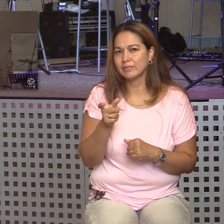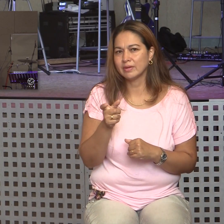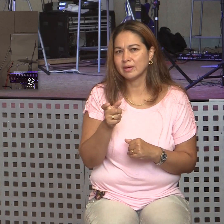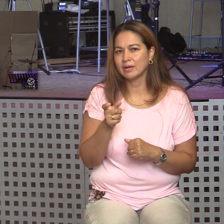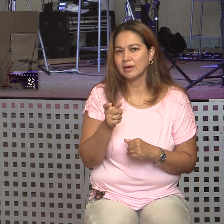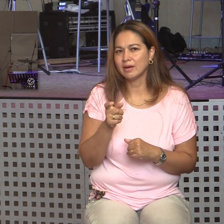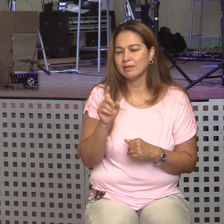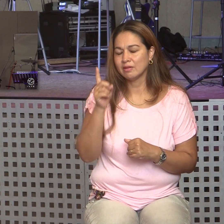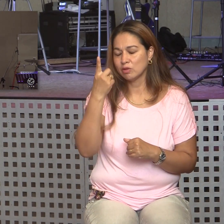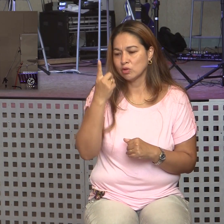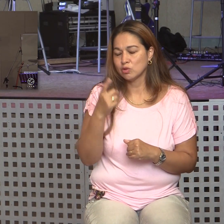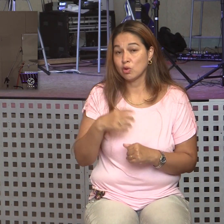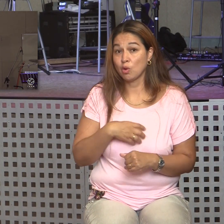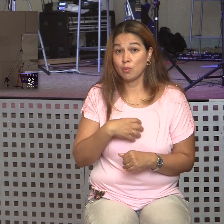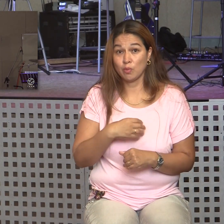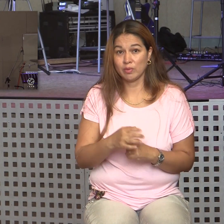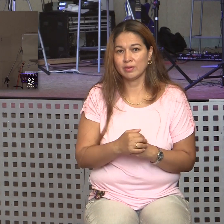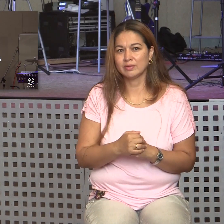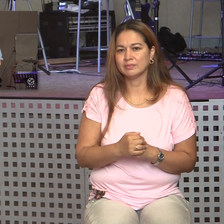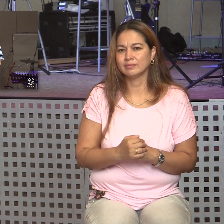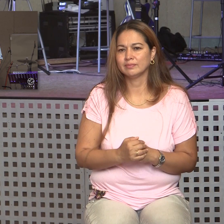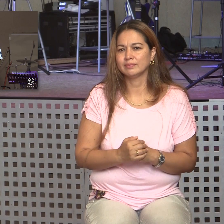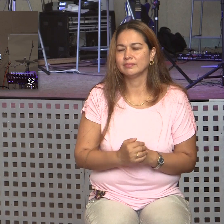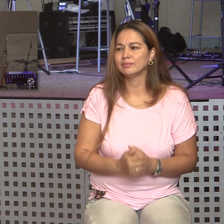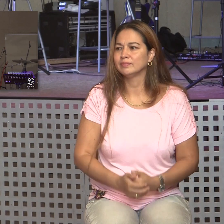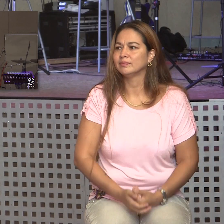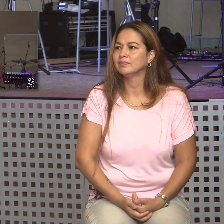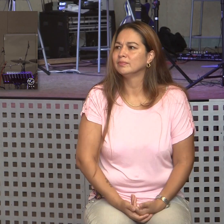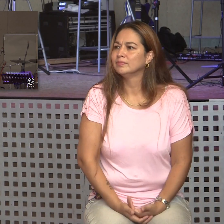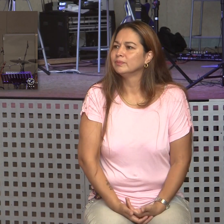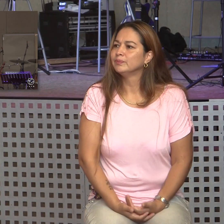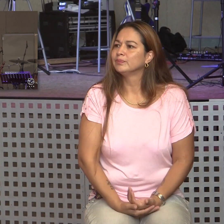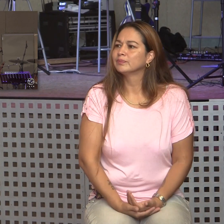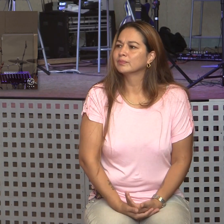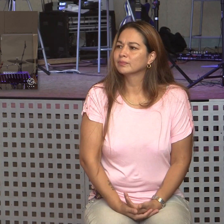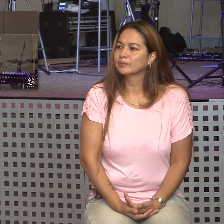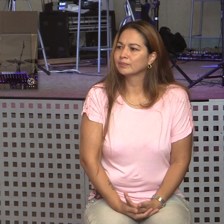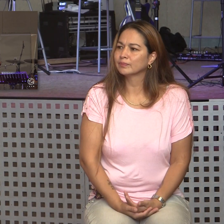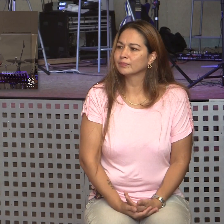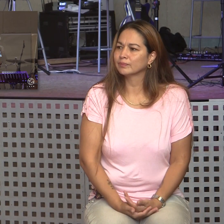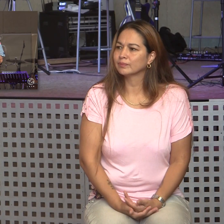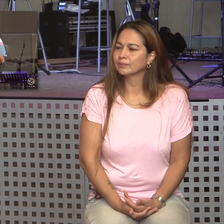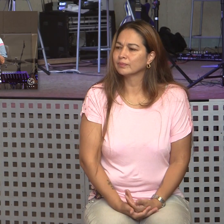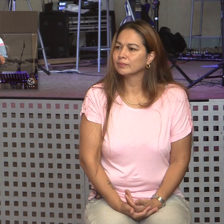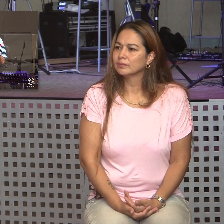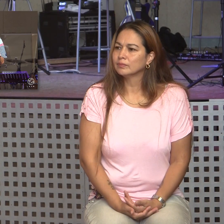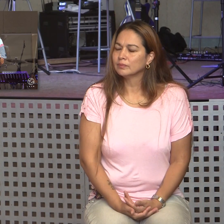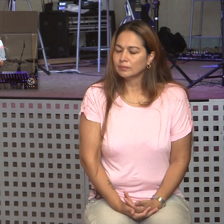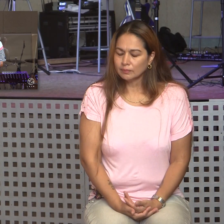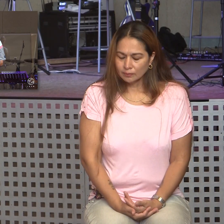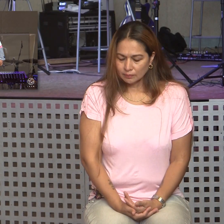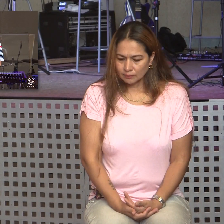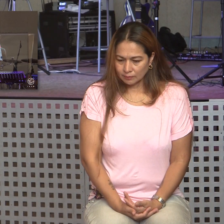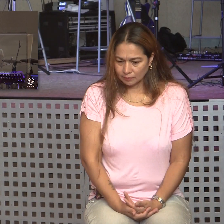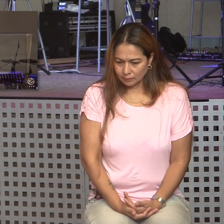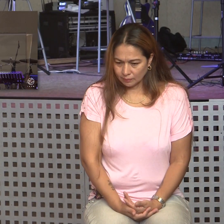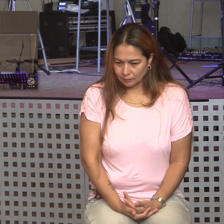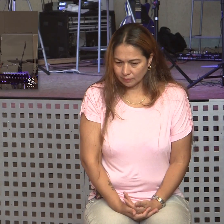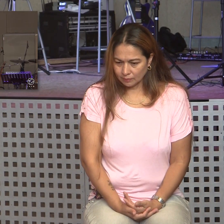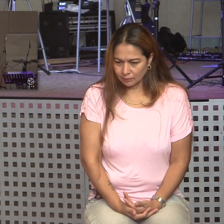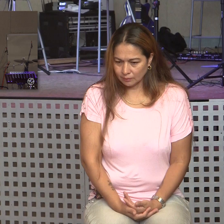prohíbe. ¿Y ellos cómo oran? Ellos tampoco oran diciendo, bueno, Señor, pero permítenos que sigamos sanando más cojos,